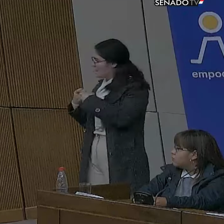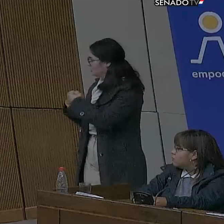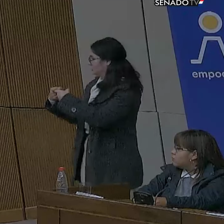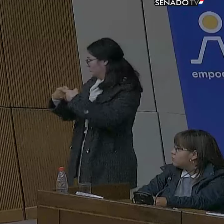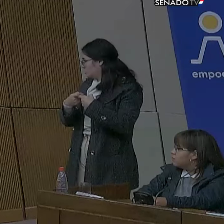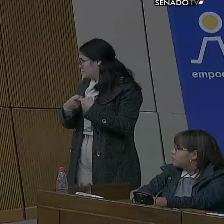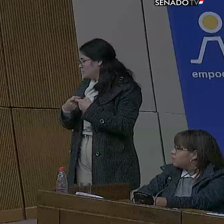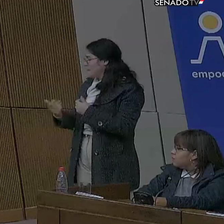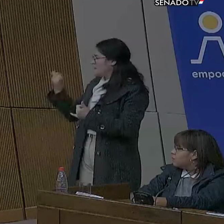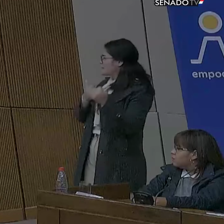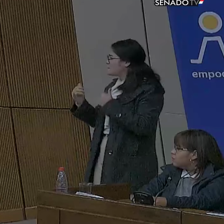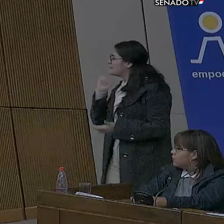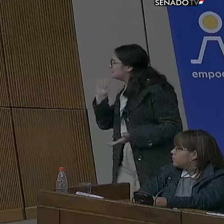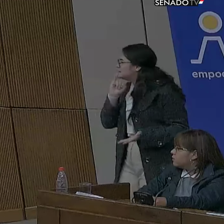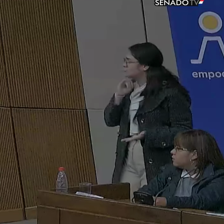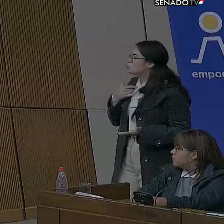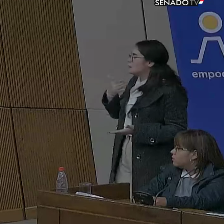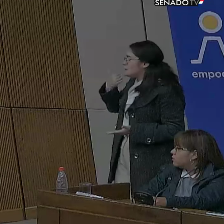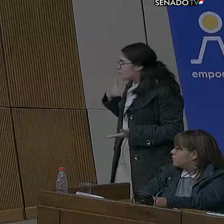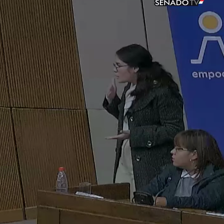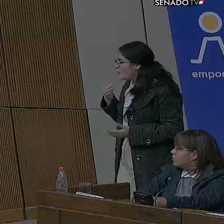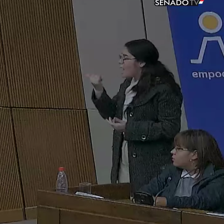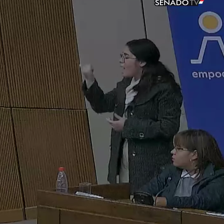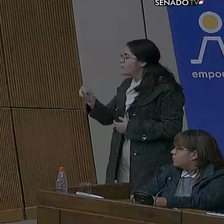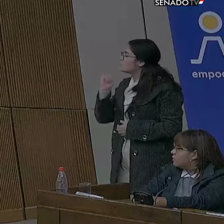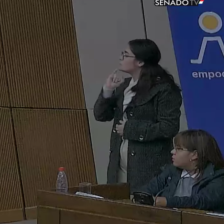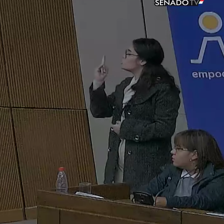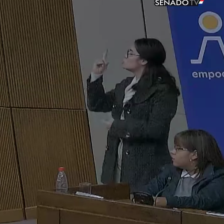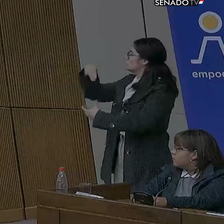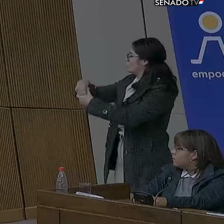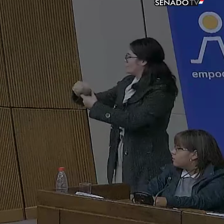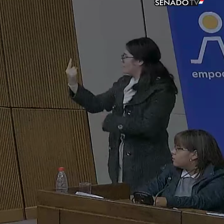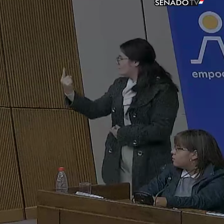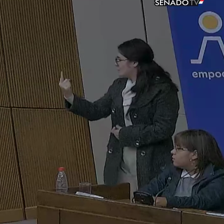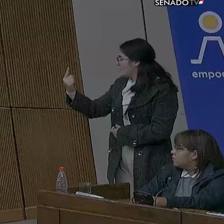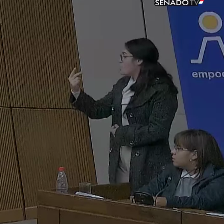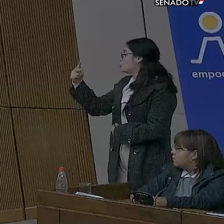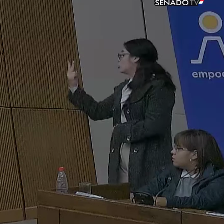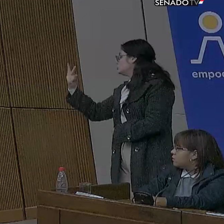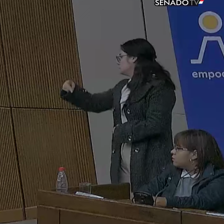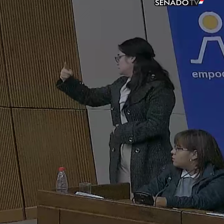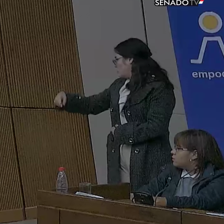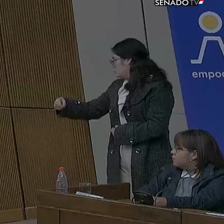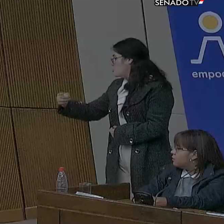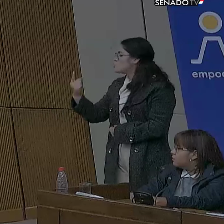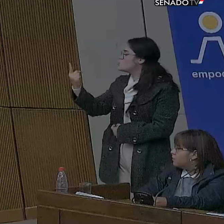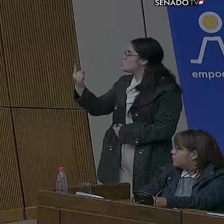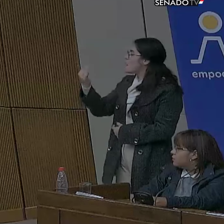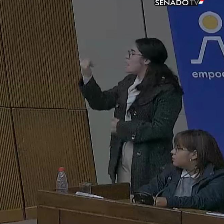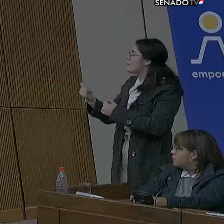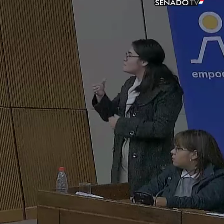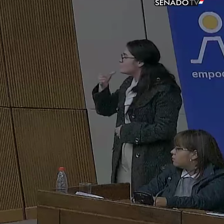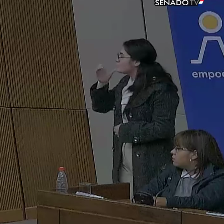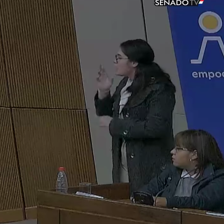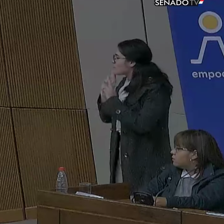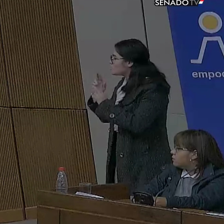ayuda. Muchas personas le escriben. Y dicen que hace falta intérpretes, estar aquí hay uno nomás, Ella le dice, sí, es difícil, porque